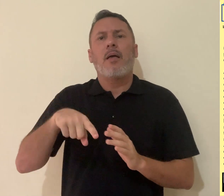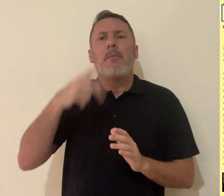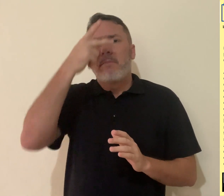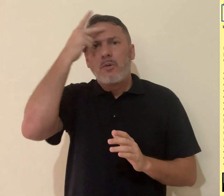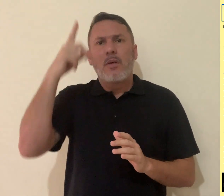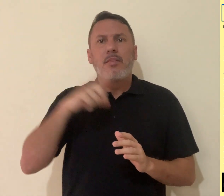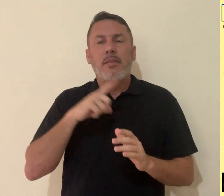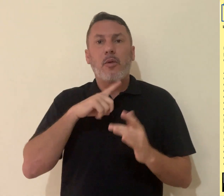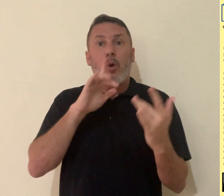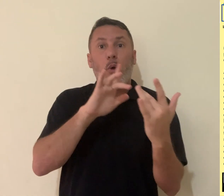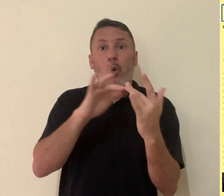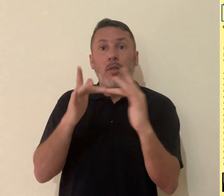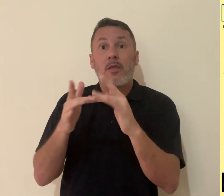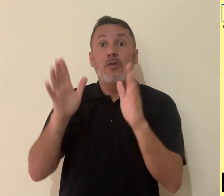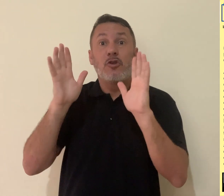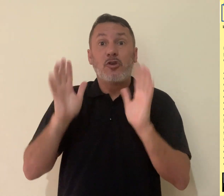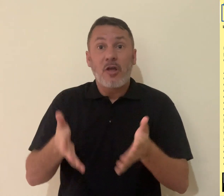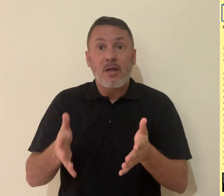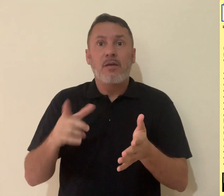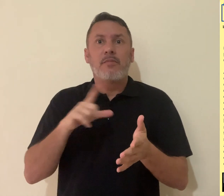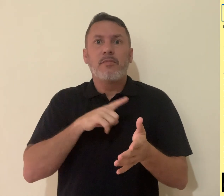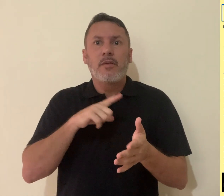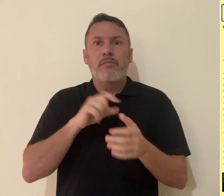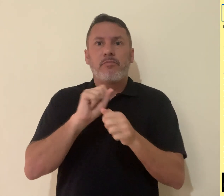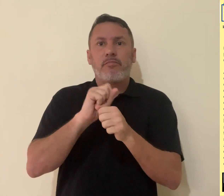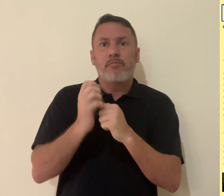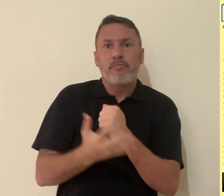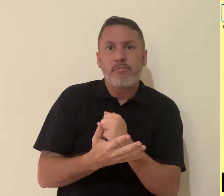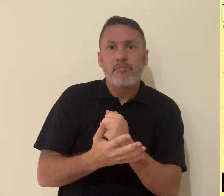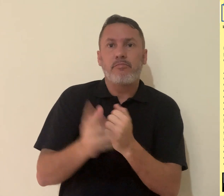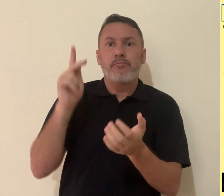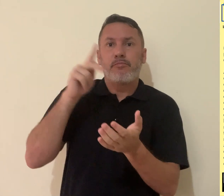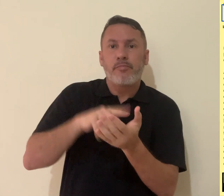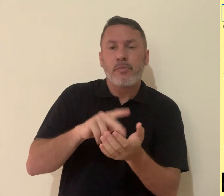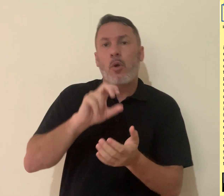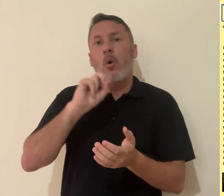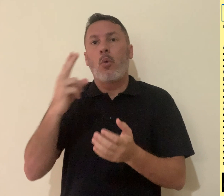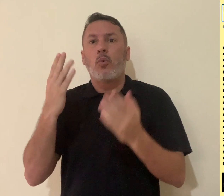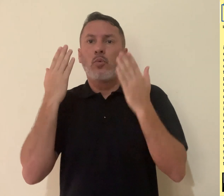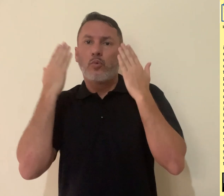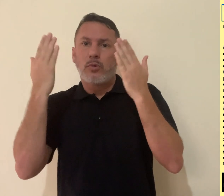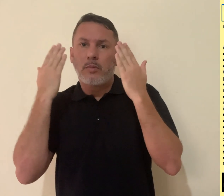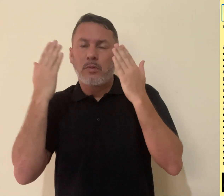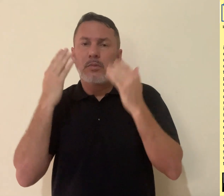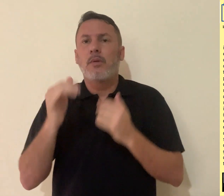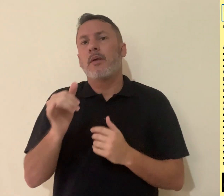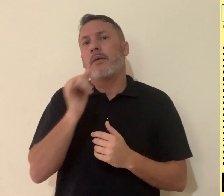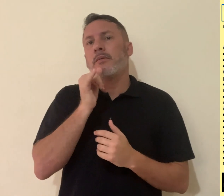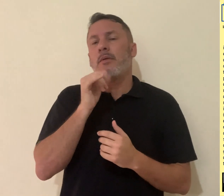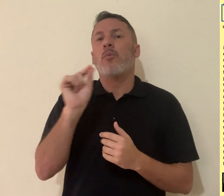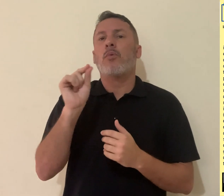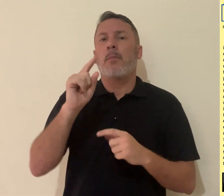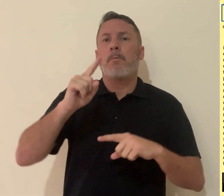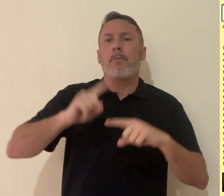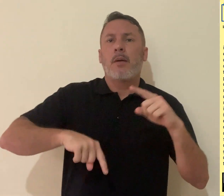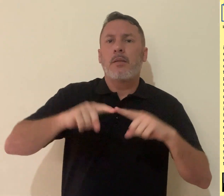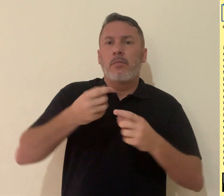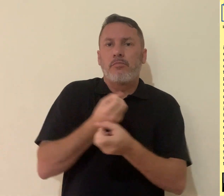casos confirmados ou suspeitos de convite 19 tais como fornecedores de insumos de saúde e profissionais